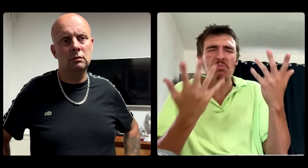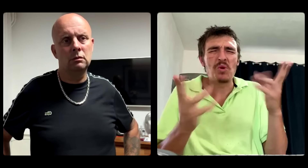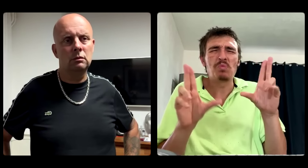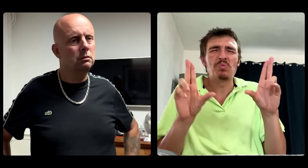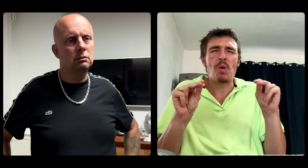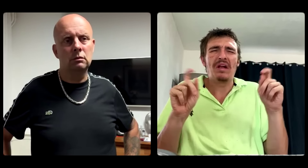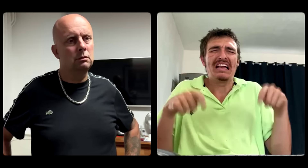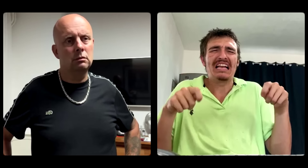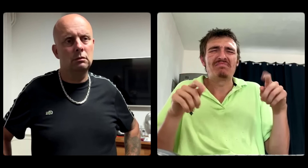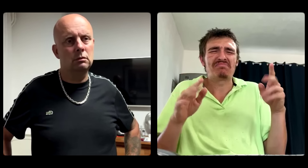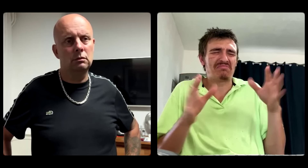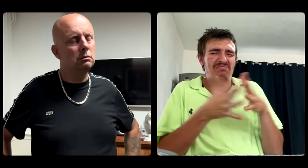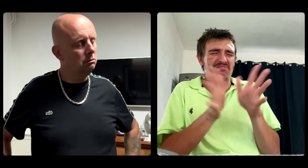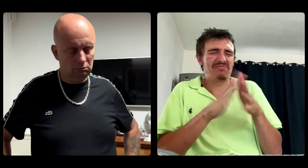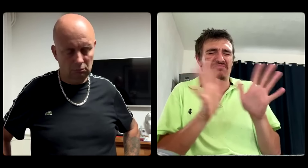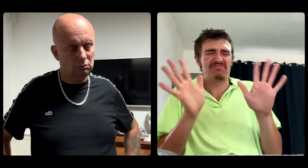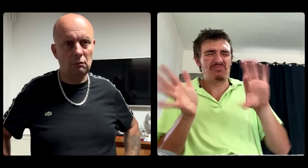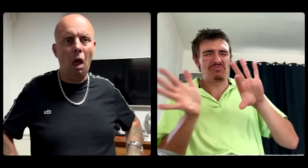Ja,